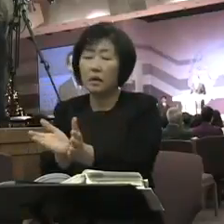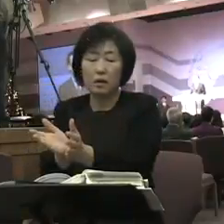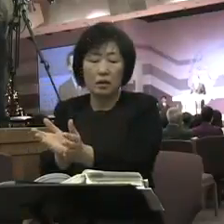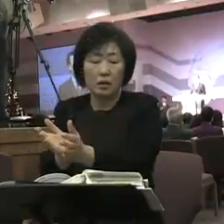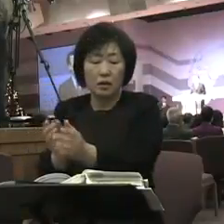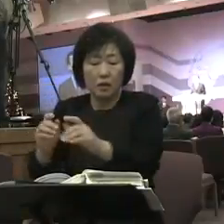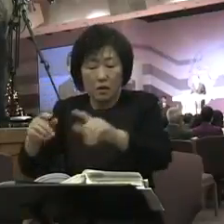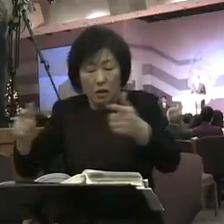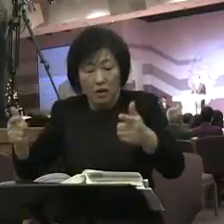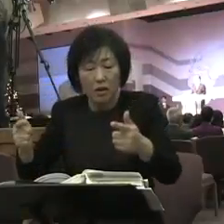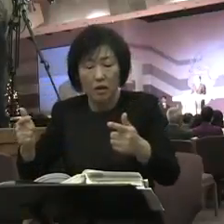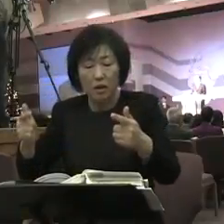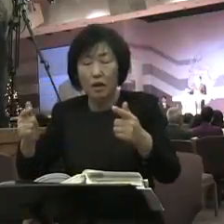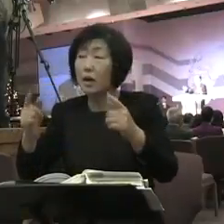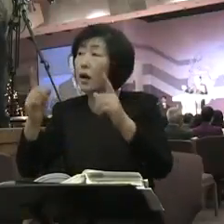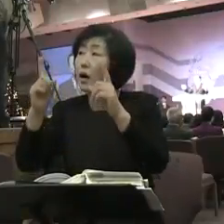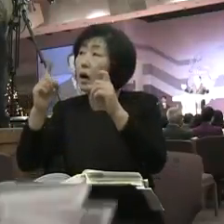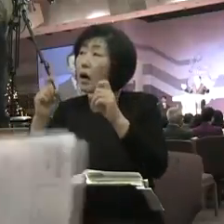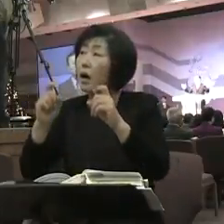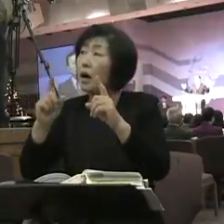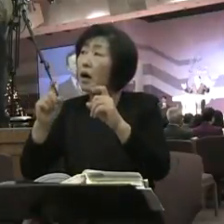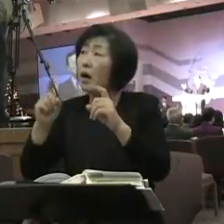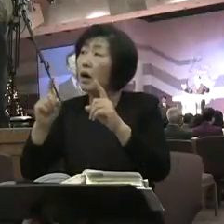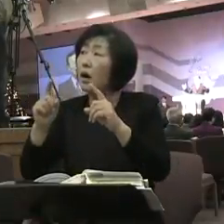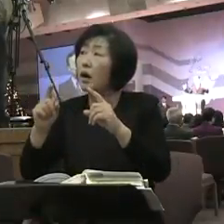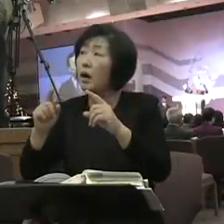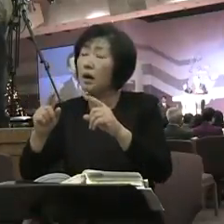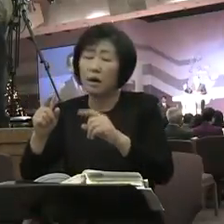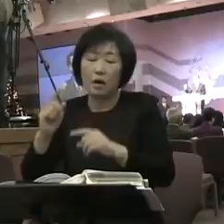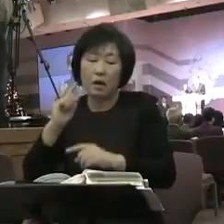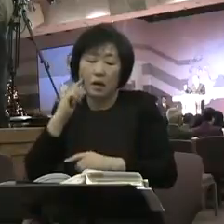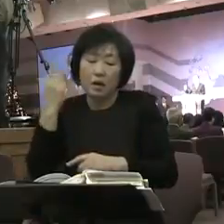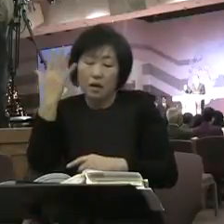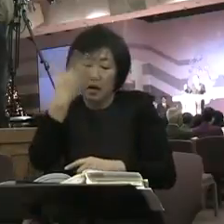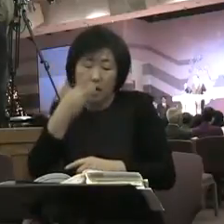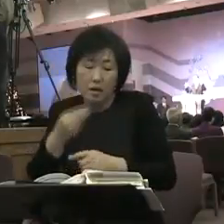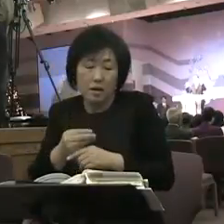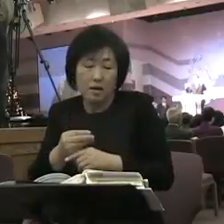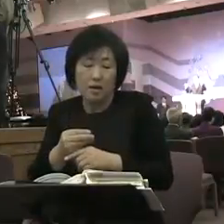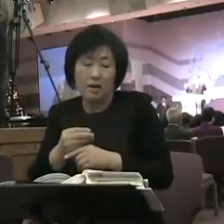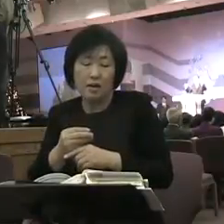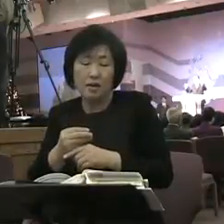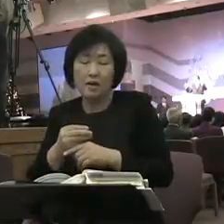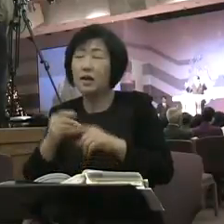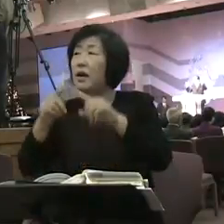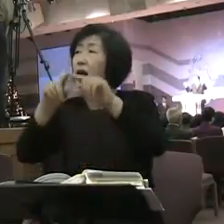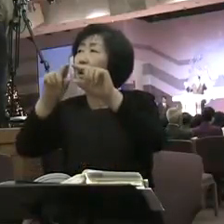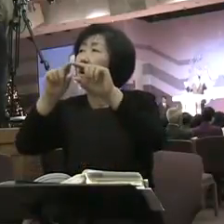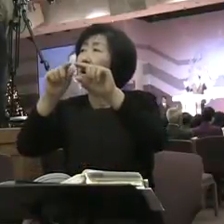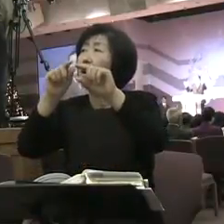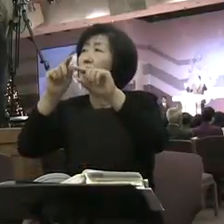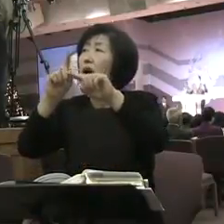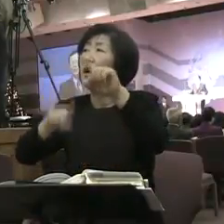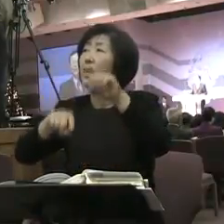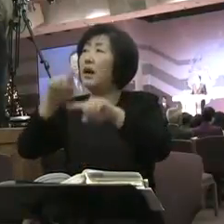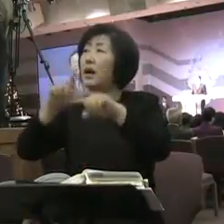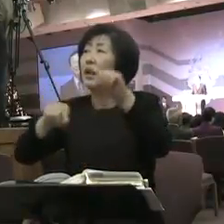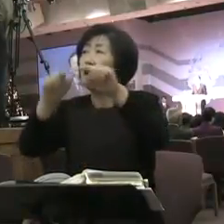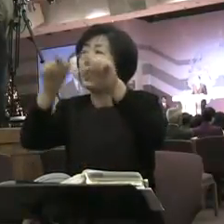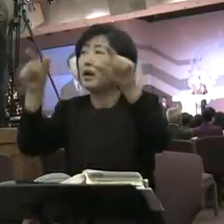여러 사진들을 밤을 새면서 지금 아름다운 그 액자에다 집어넣어서 정말 감명이